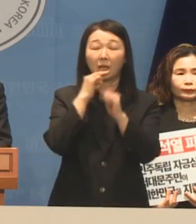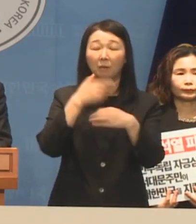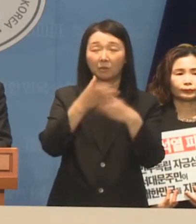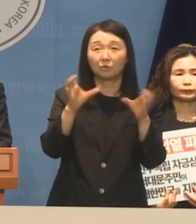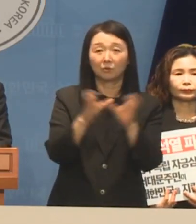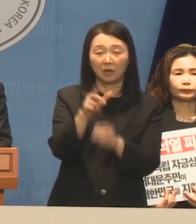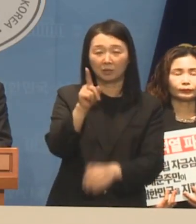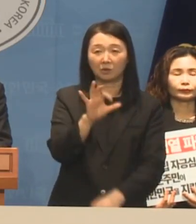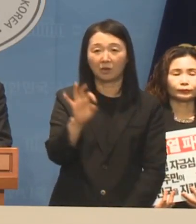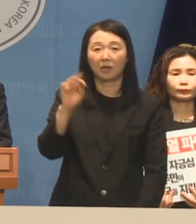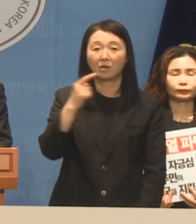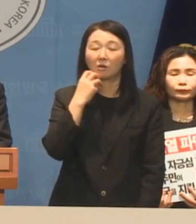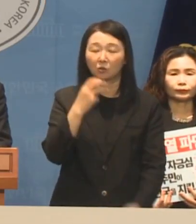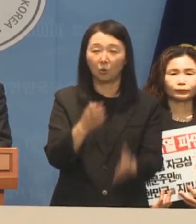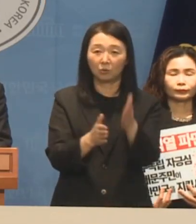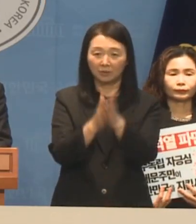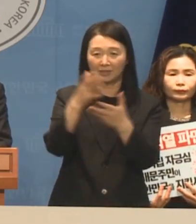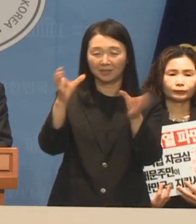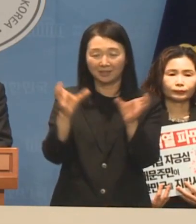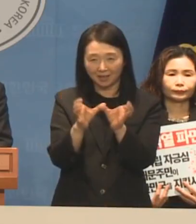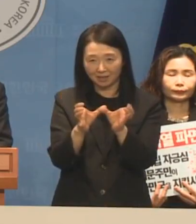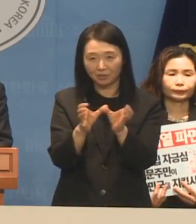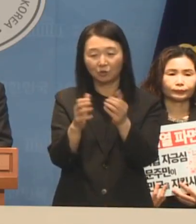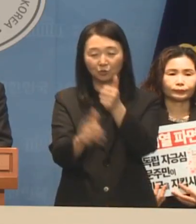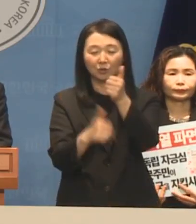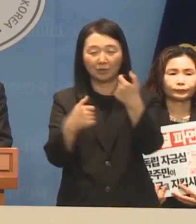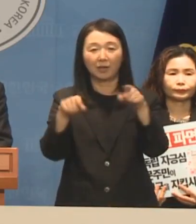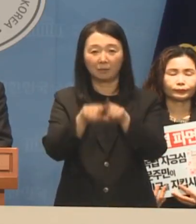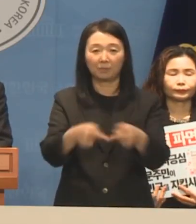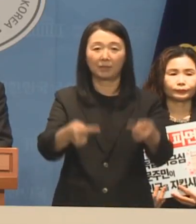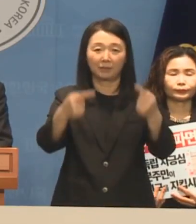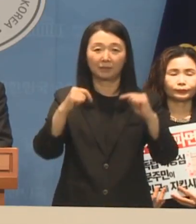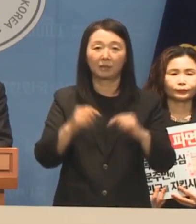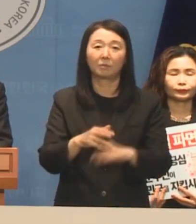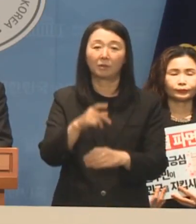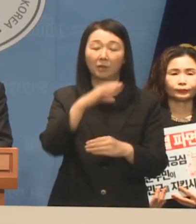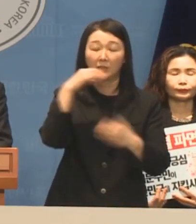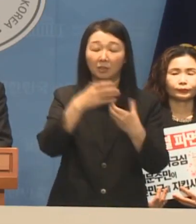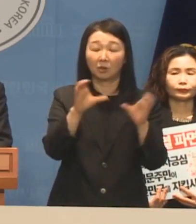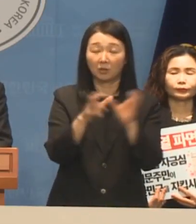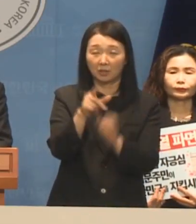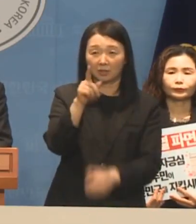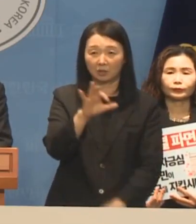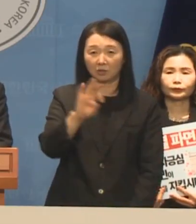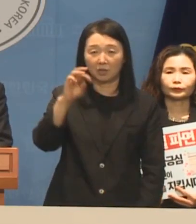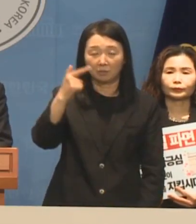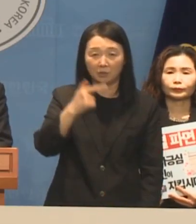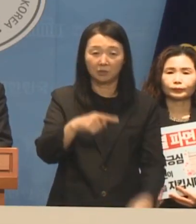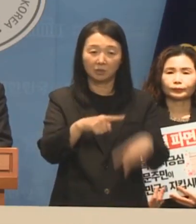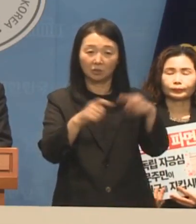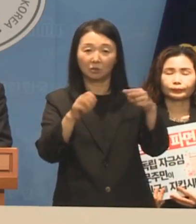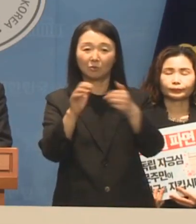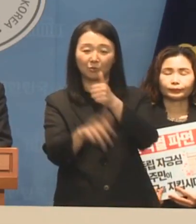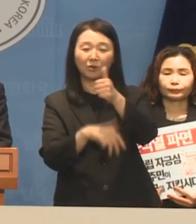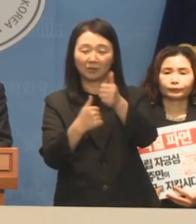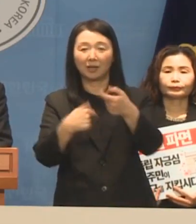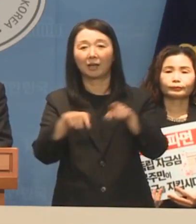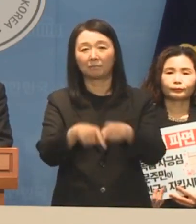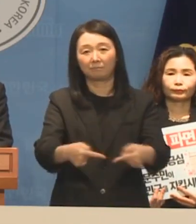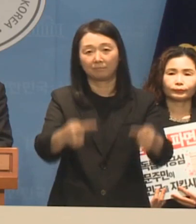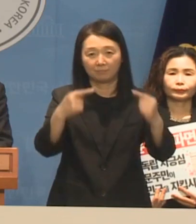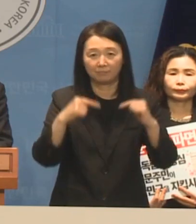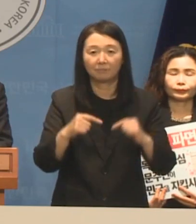사회민주당 정혜연 서울시당 위원장님도 동참해 주셨고요. 정의당 정재민 서대문구 위원장님도